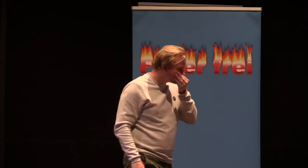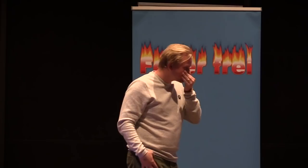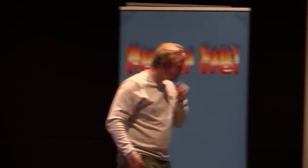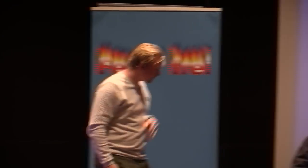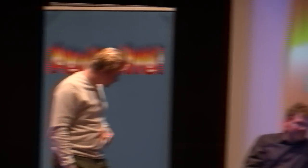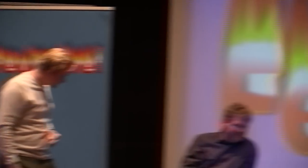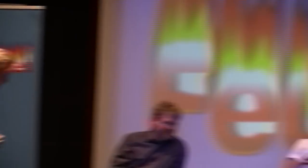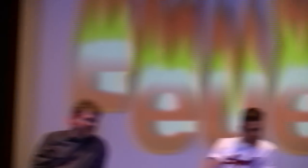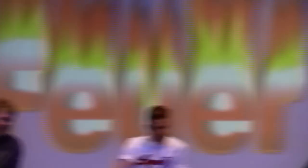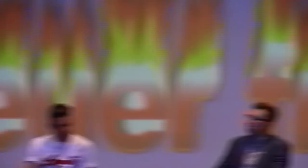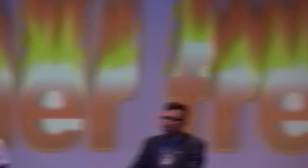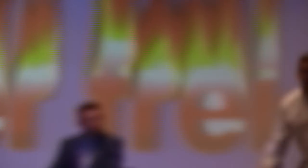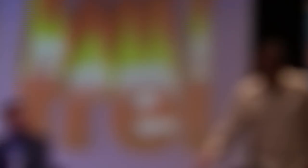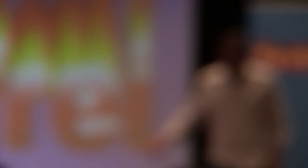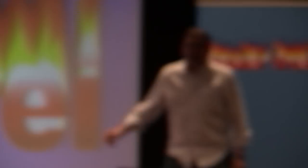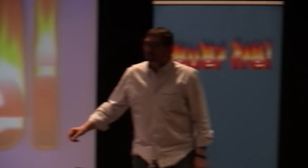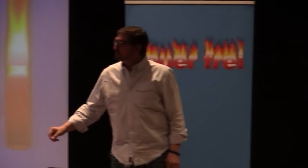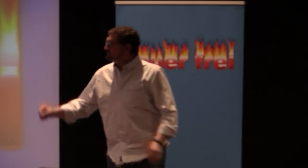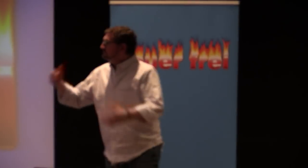was anderes. Das wird so nicht funktionieren.